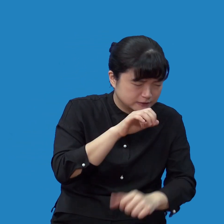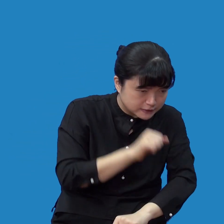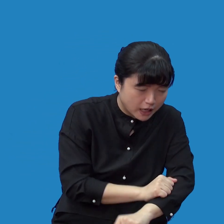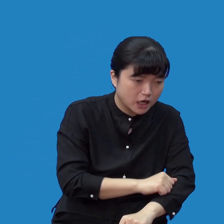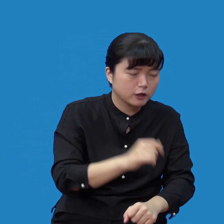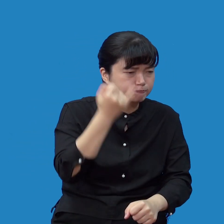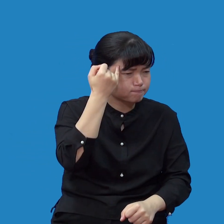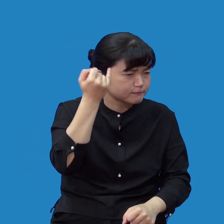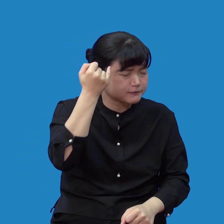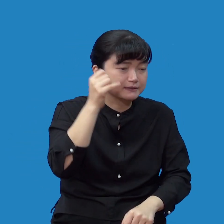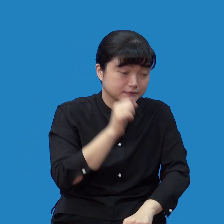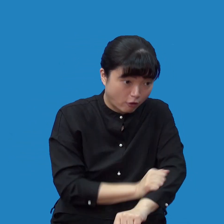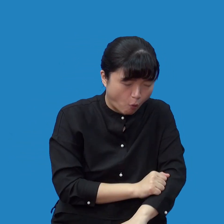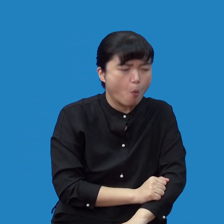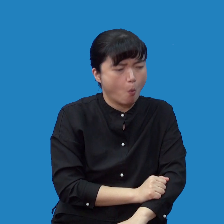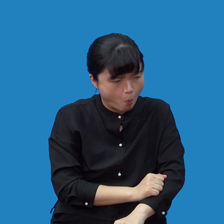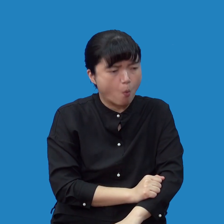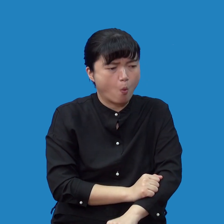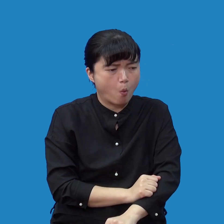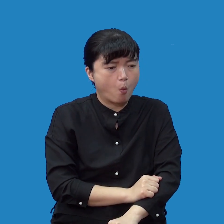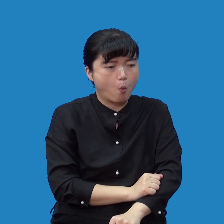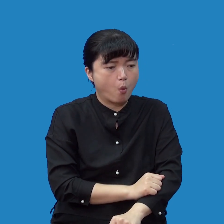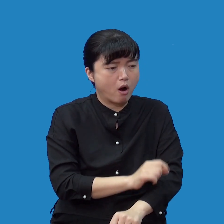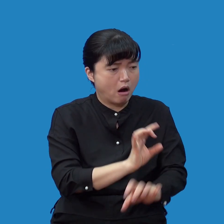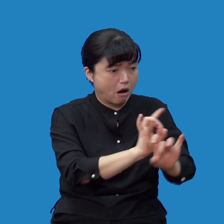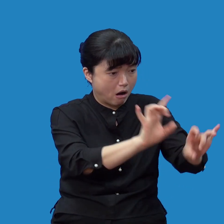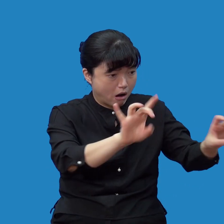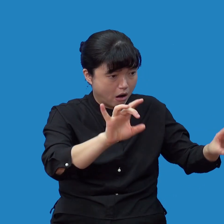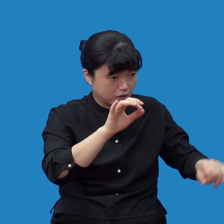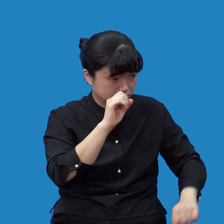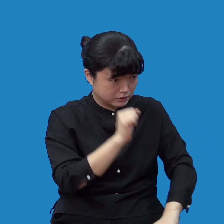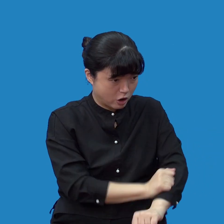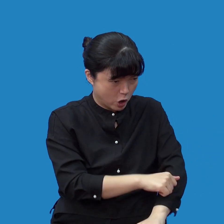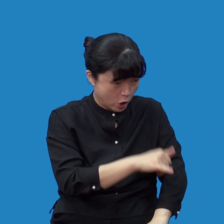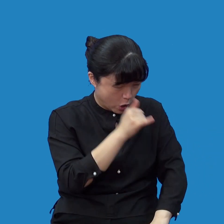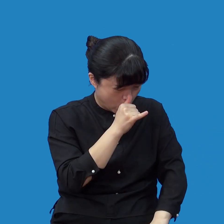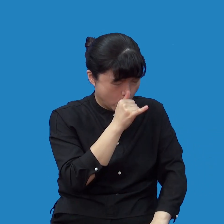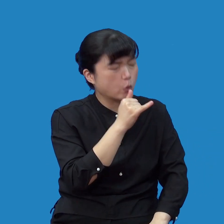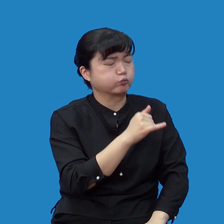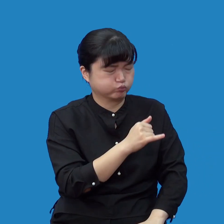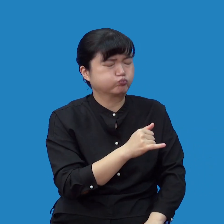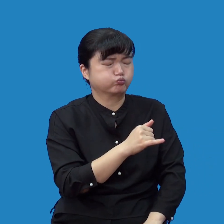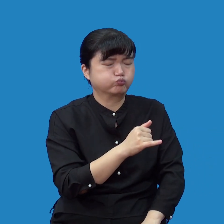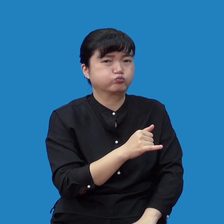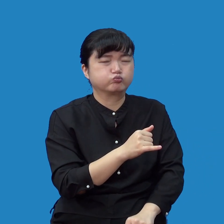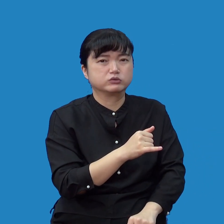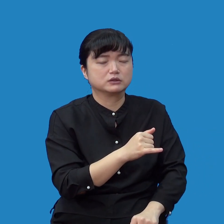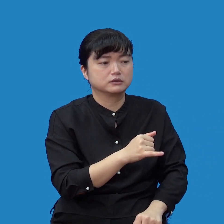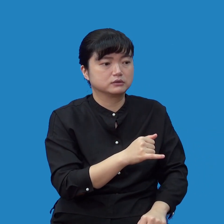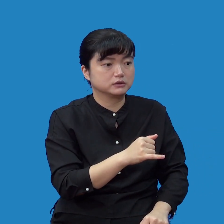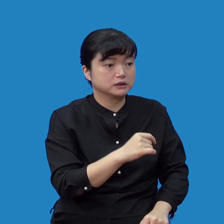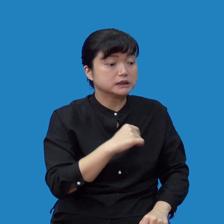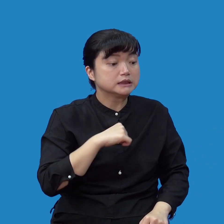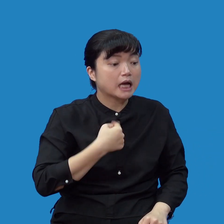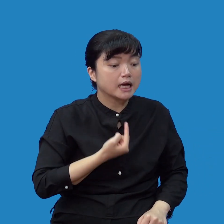아이는 창의성이 뛰어나다, 이 모든 아이들이 각자 잘하는 게 있다 생각합니다. 그래서 그